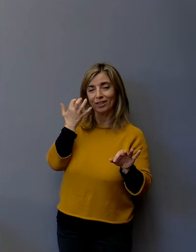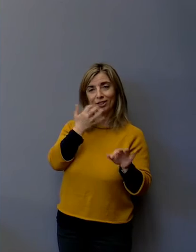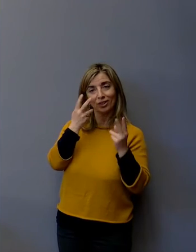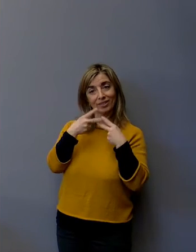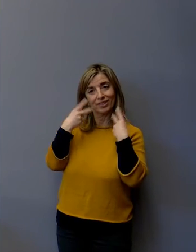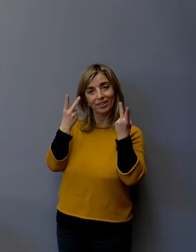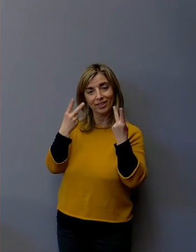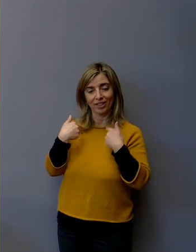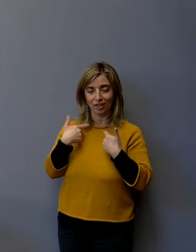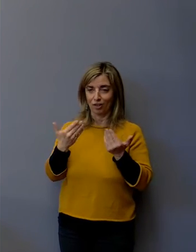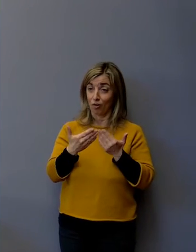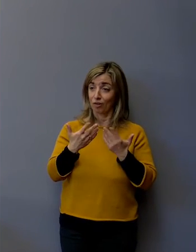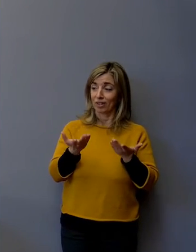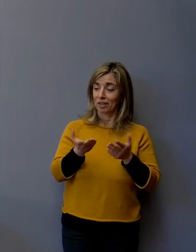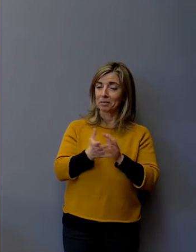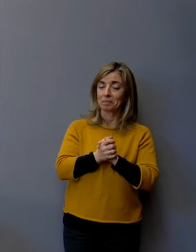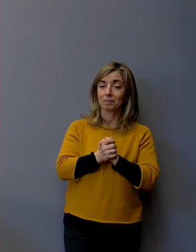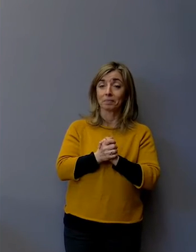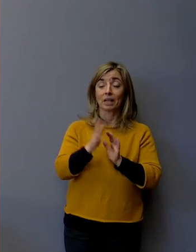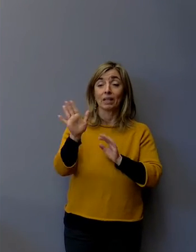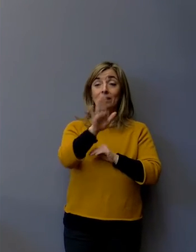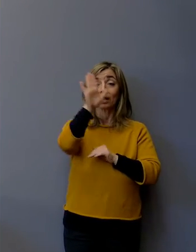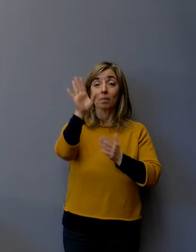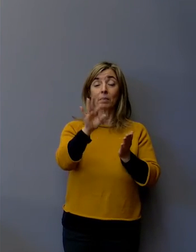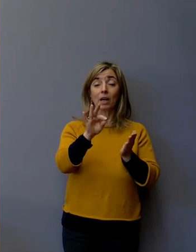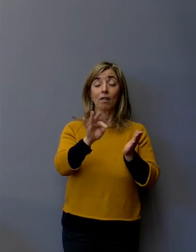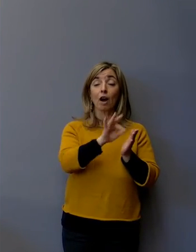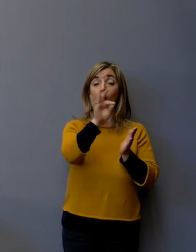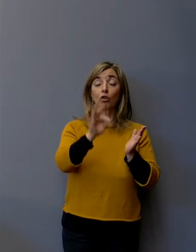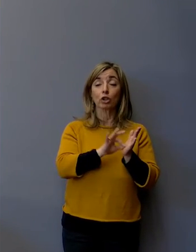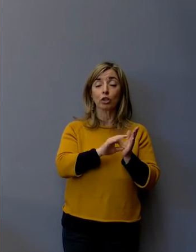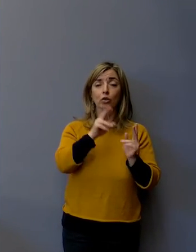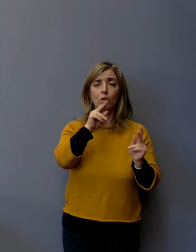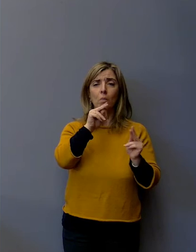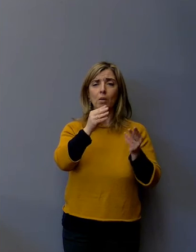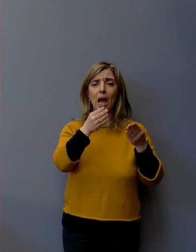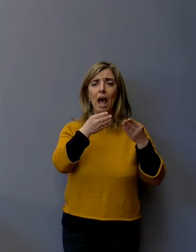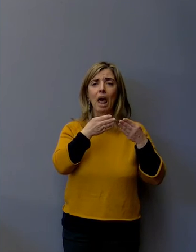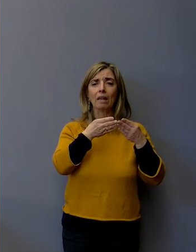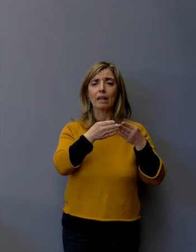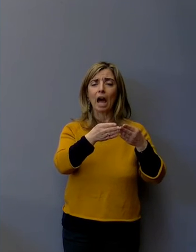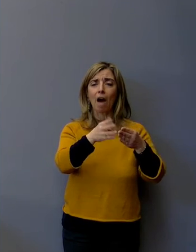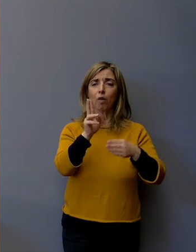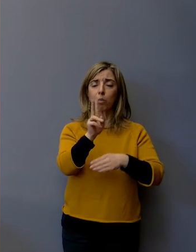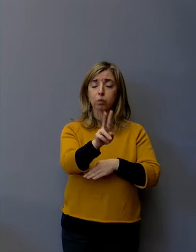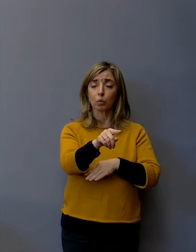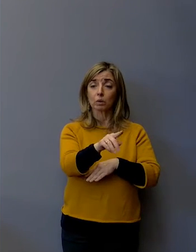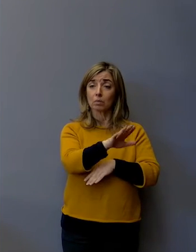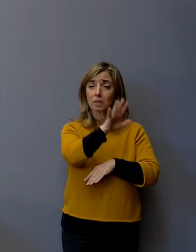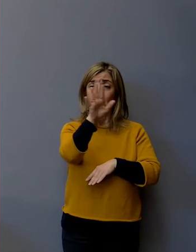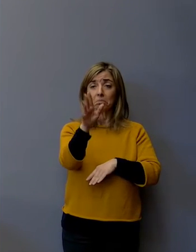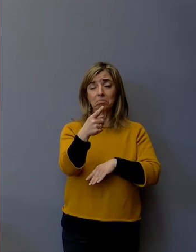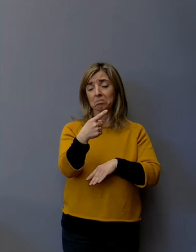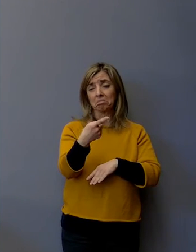ti sembrava che invece a quell'ordine del giorno che parlava del nave bus fosse in qualche modo anche quello poco pertinente oppure che